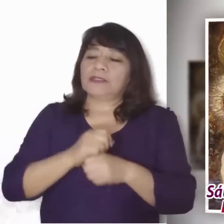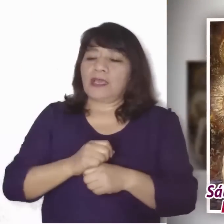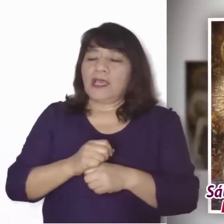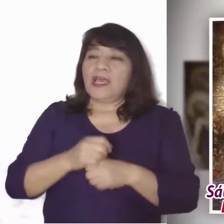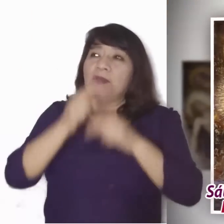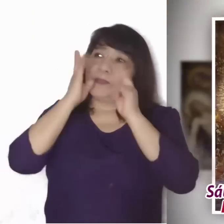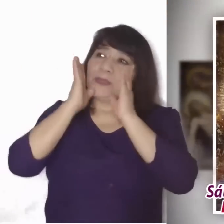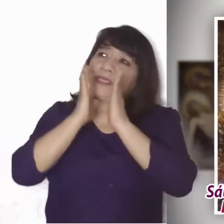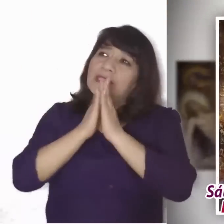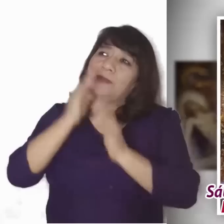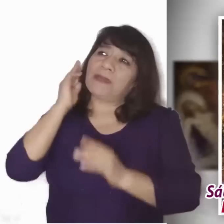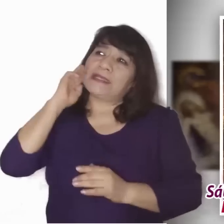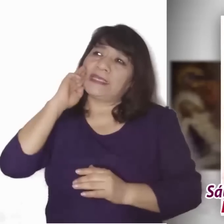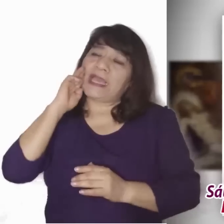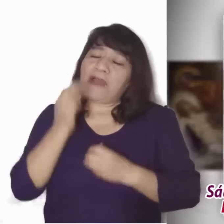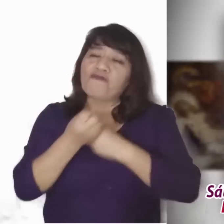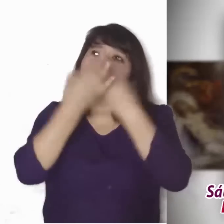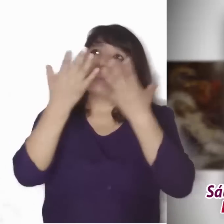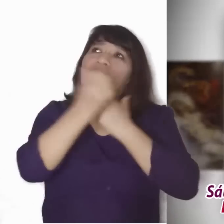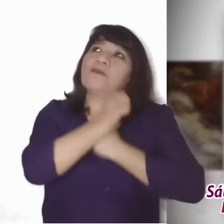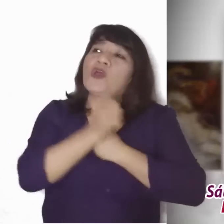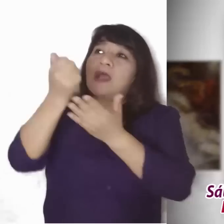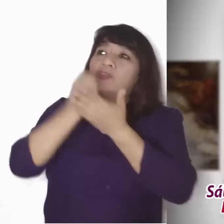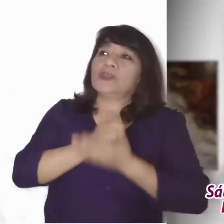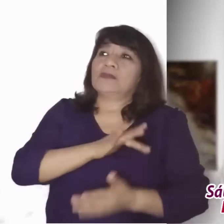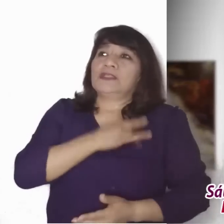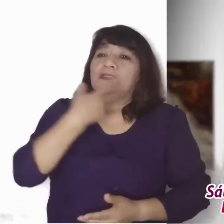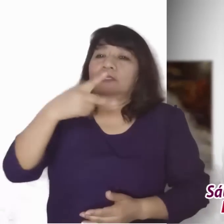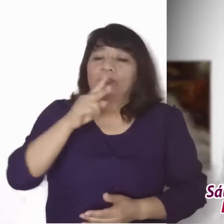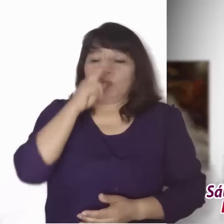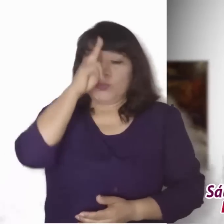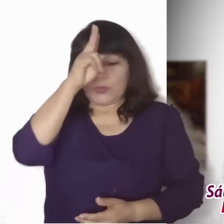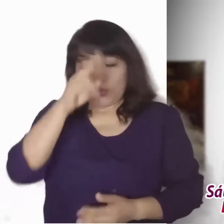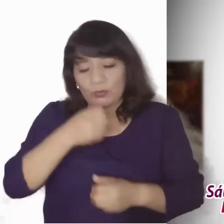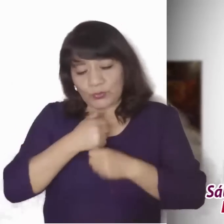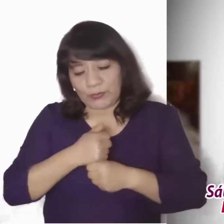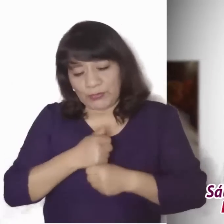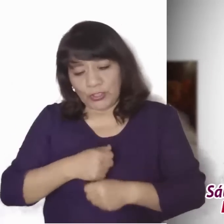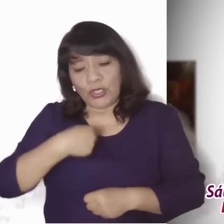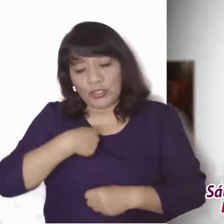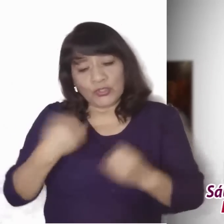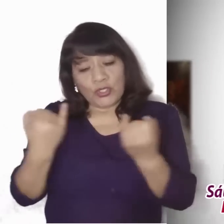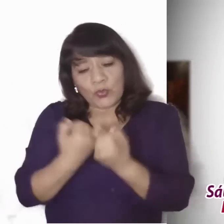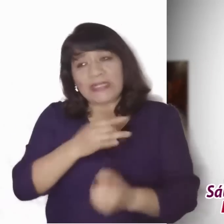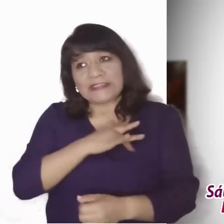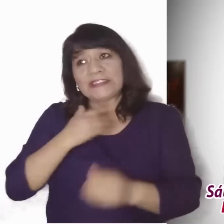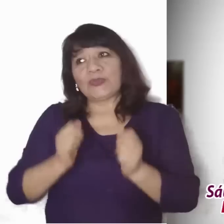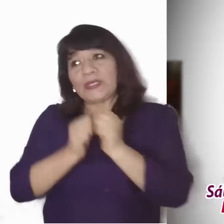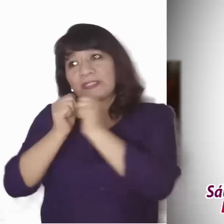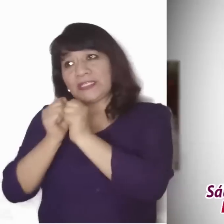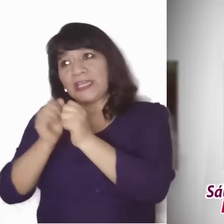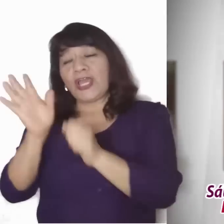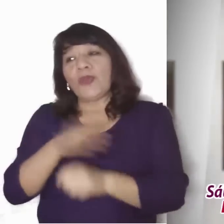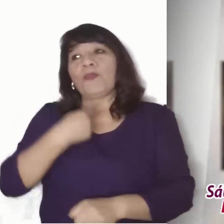fuente de amor, hazme sentir tu dolor para que llore contigo y que por mi Cristo